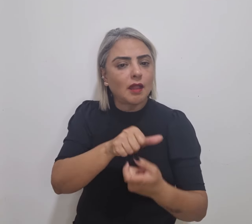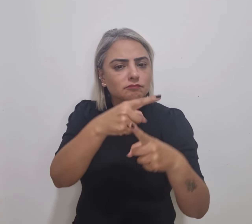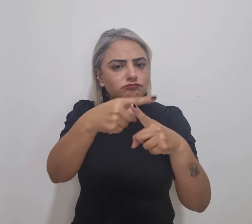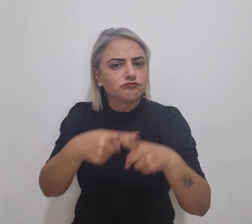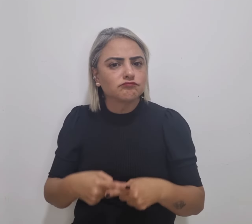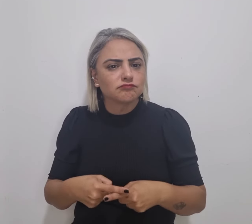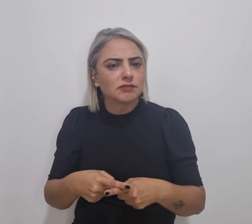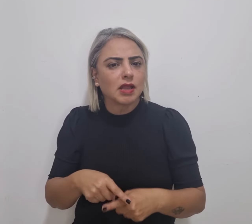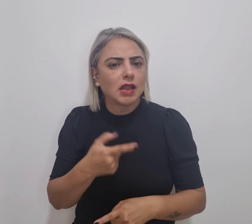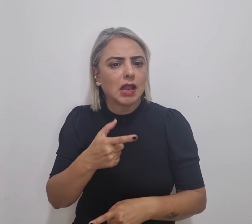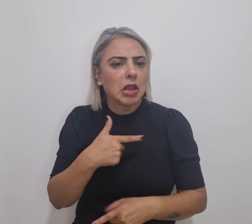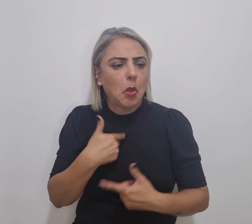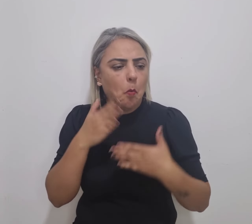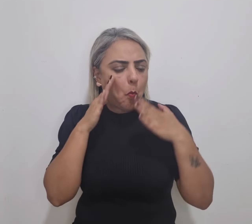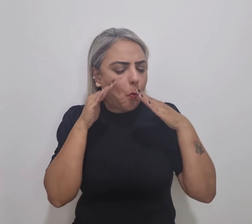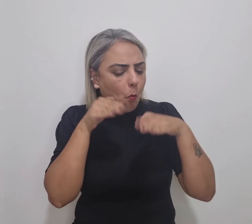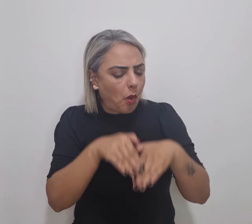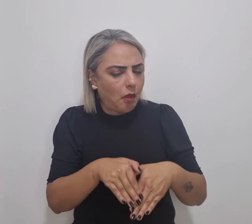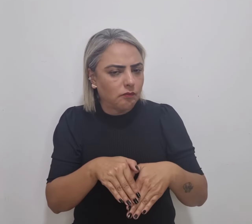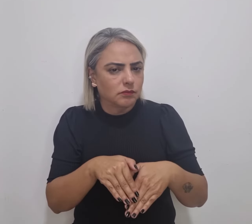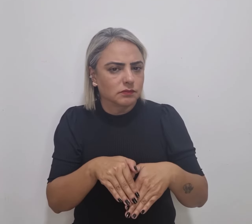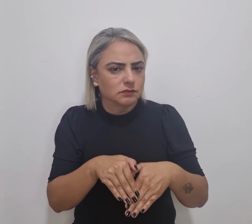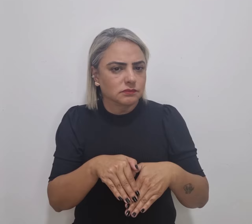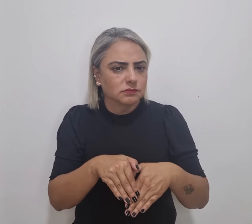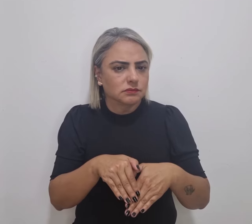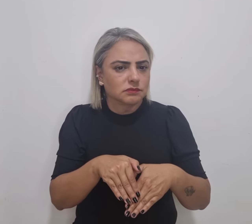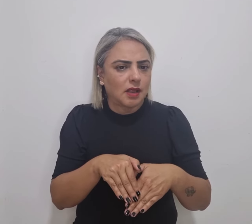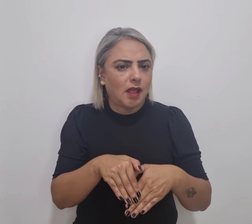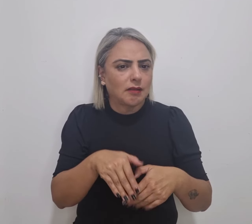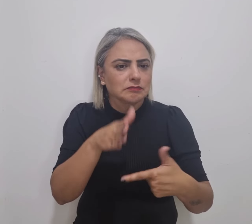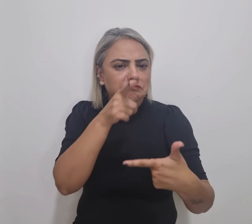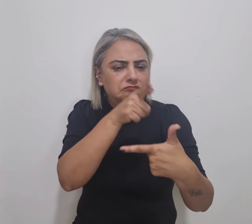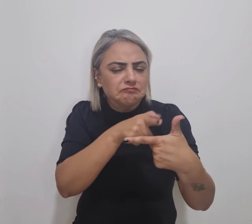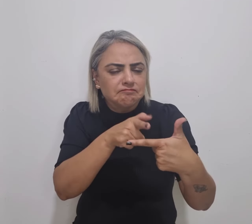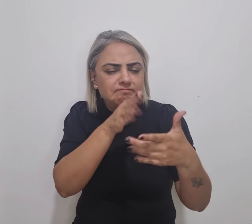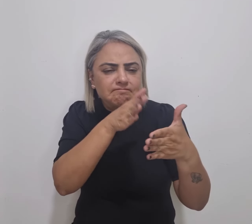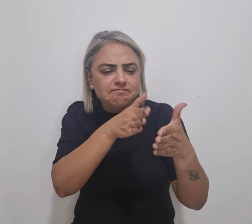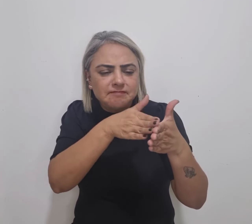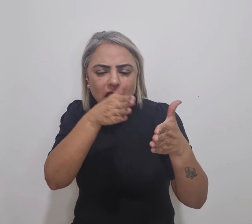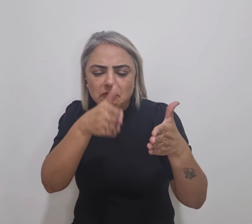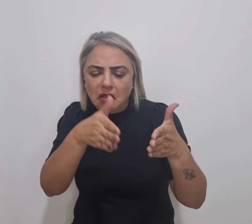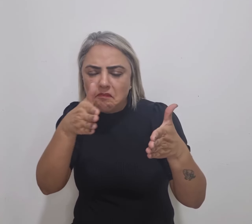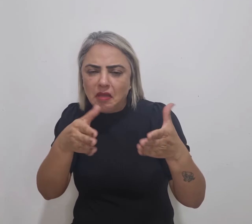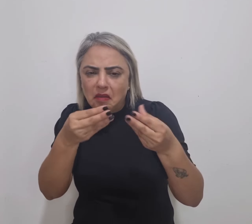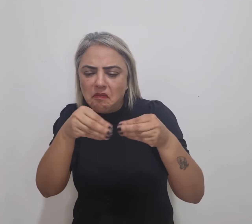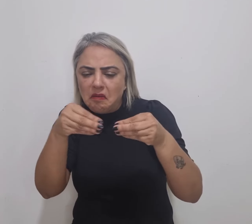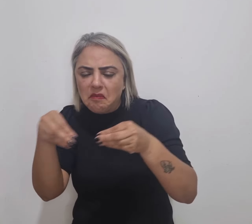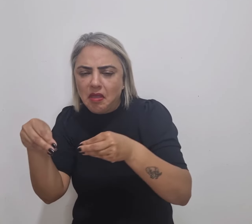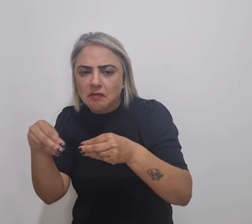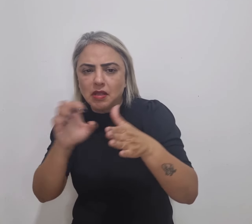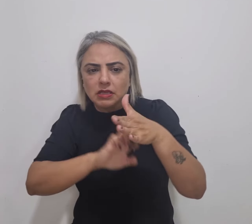não subordinada. A fragmentação das empresas estatais de